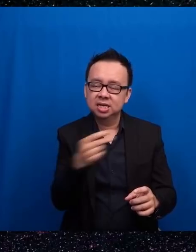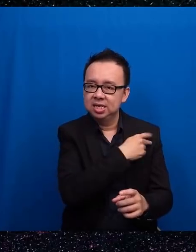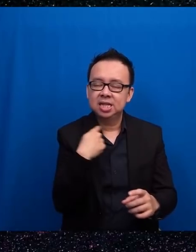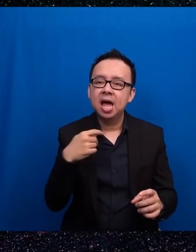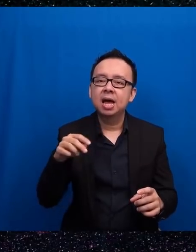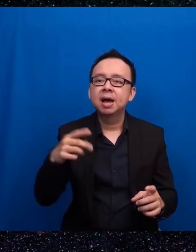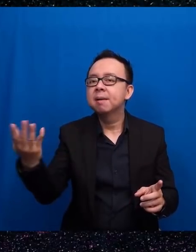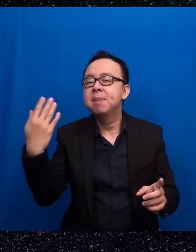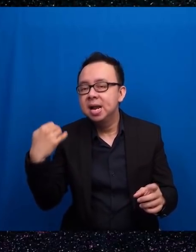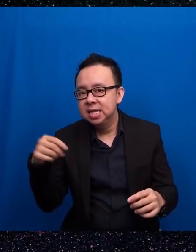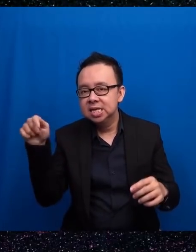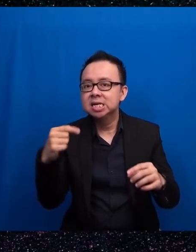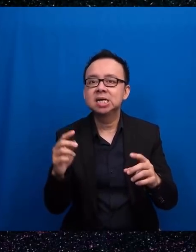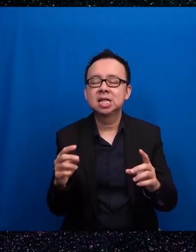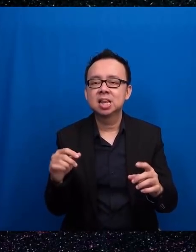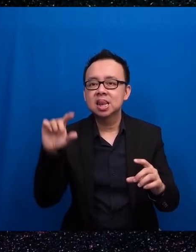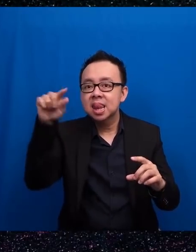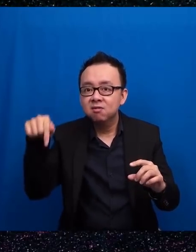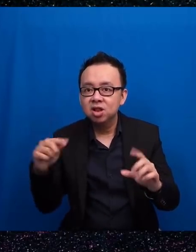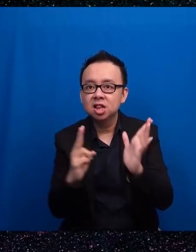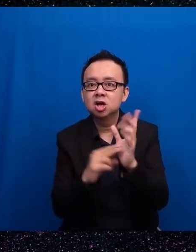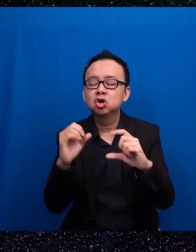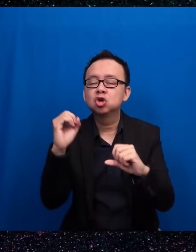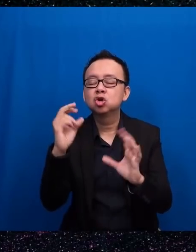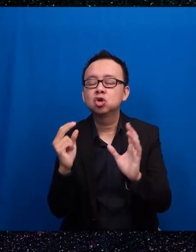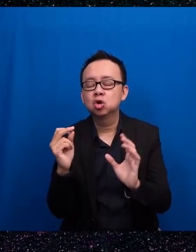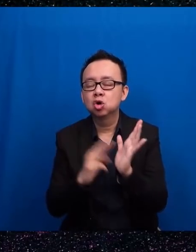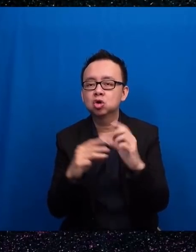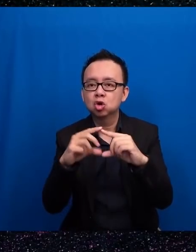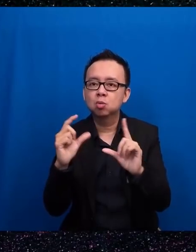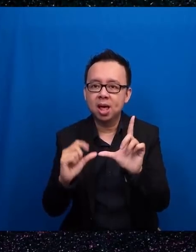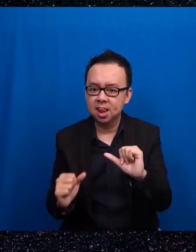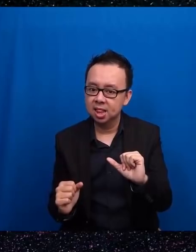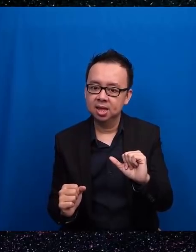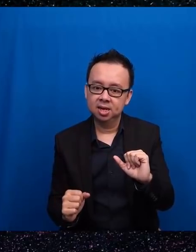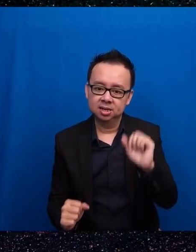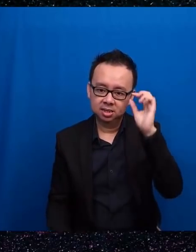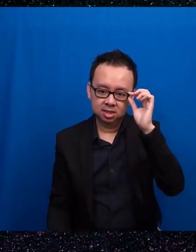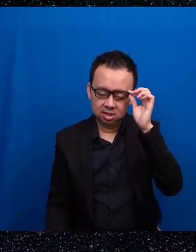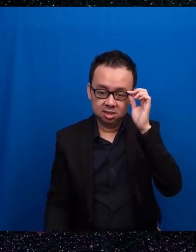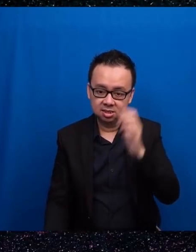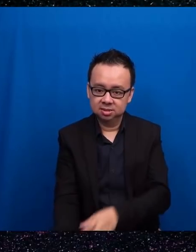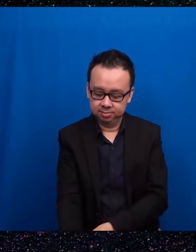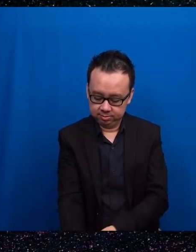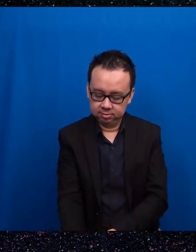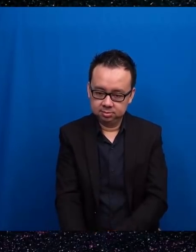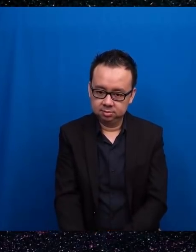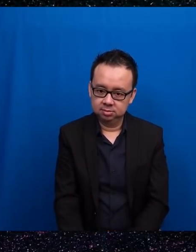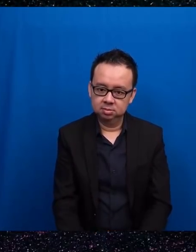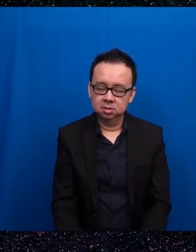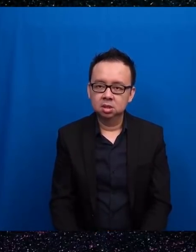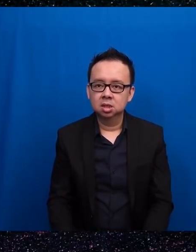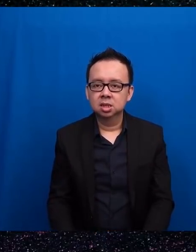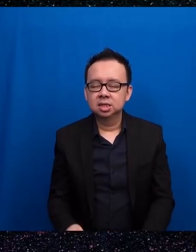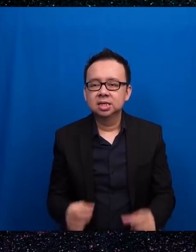dia amanat sabat. Hari kenikmatan. Saya sabat itu katakan kalau saya mau ada satu KKR